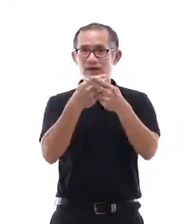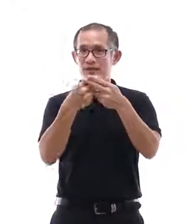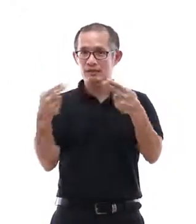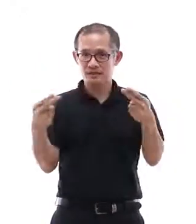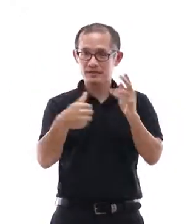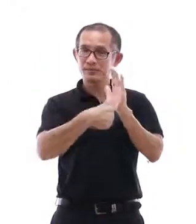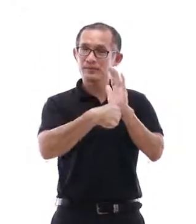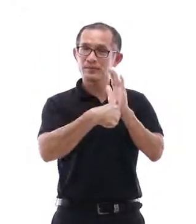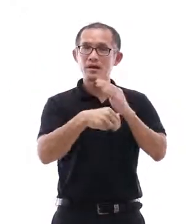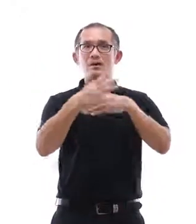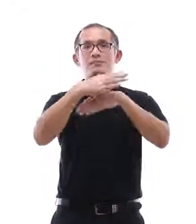人”。